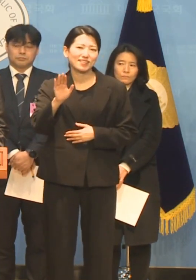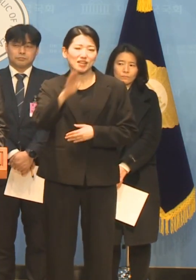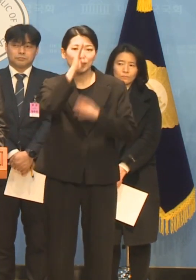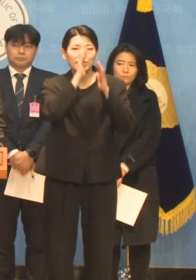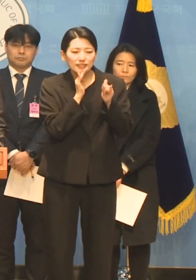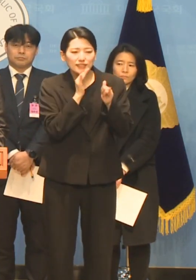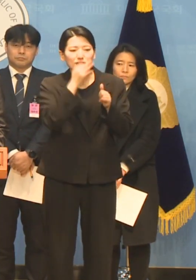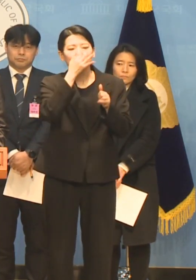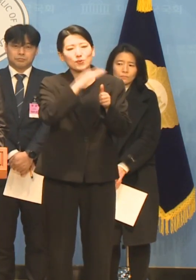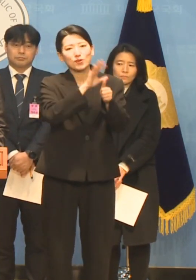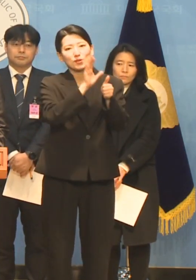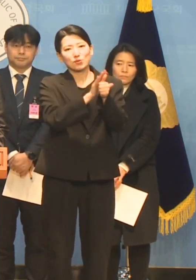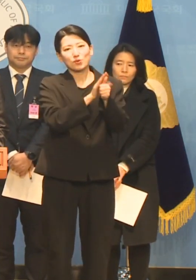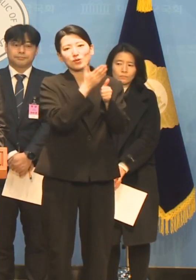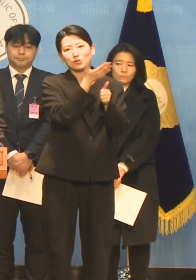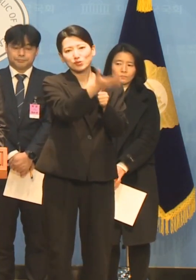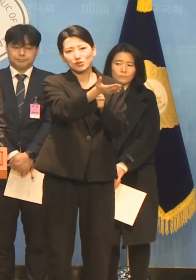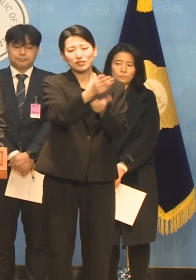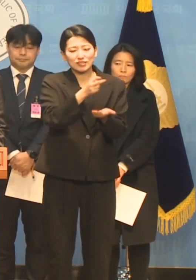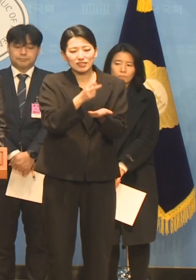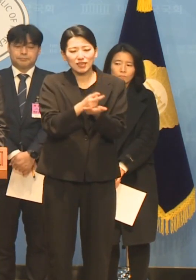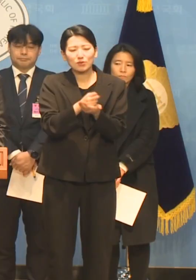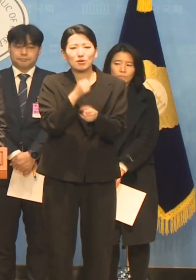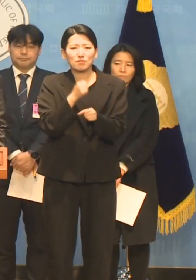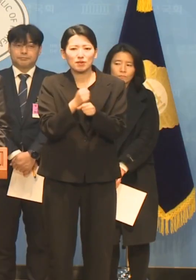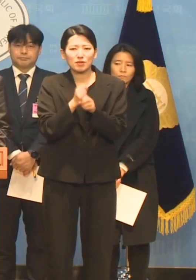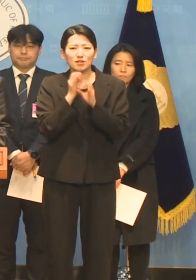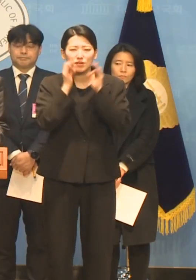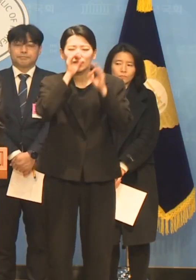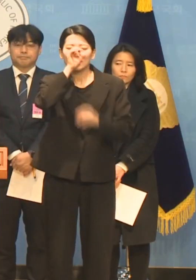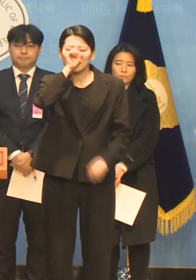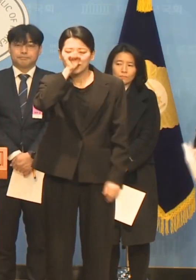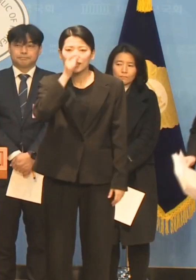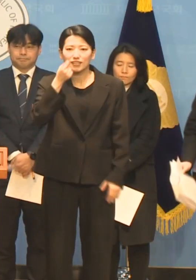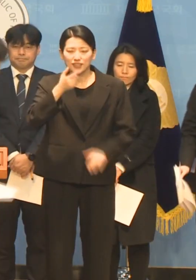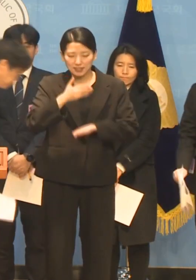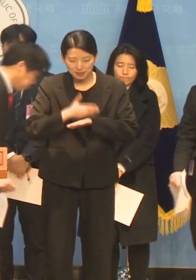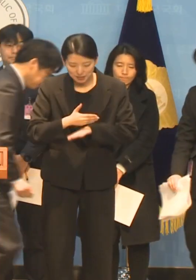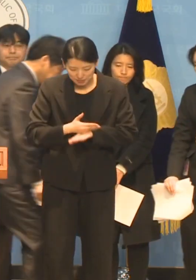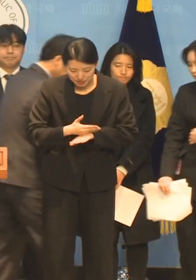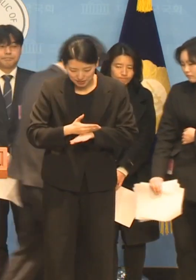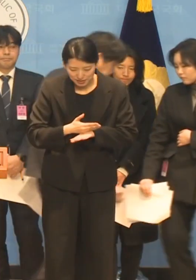실질적인 도움이 되는 제도가 확산되기를 기원합니다. 감사합니다.